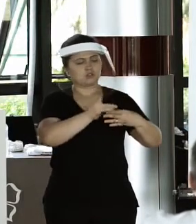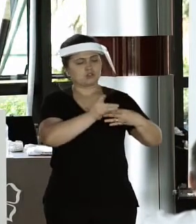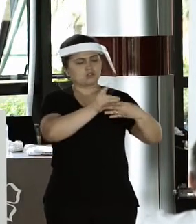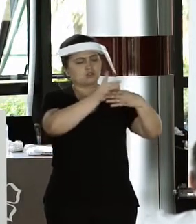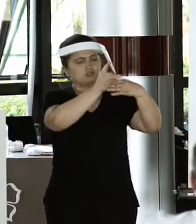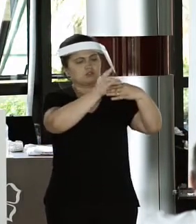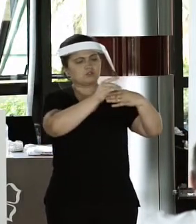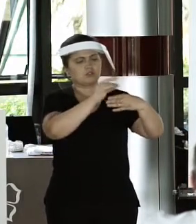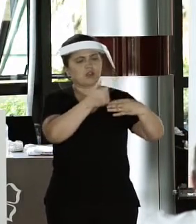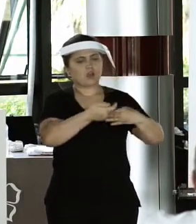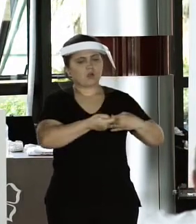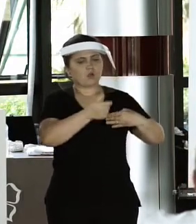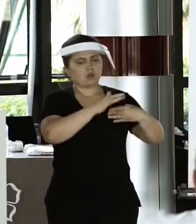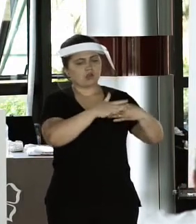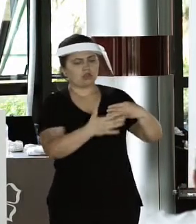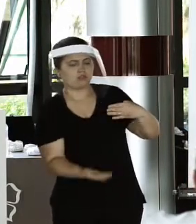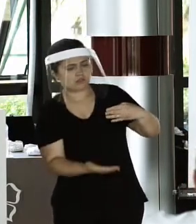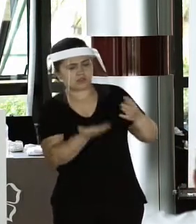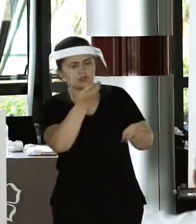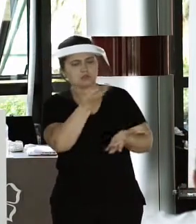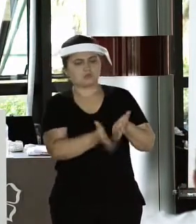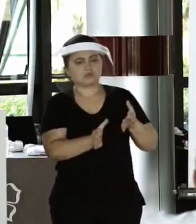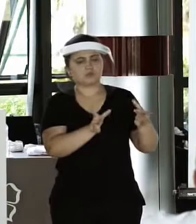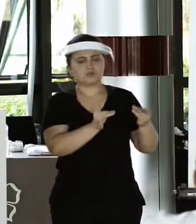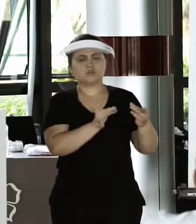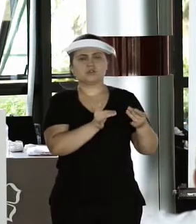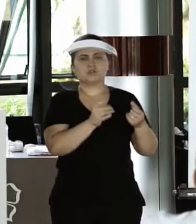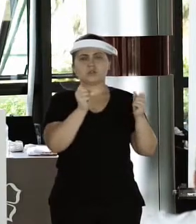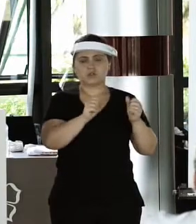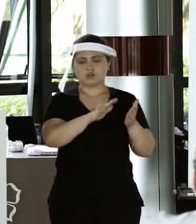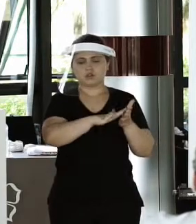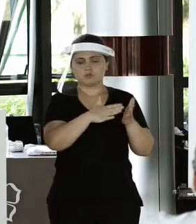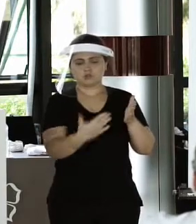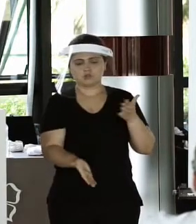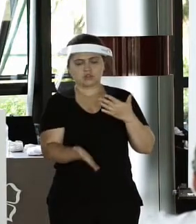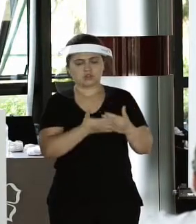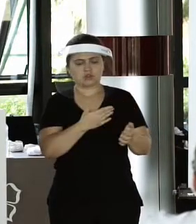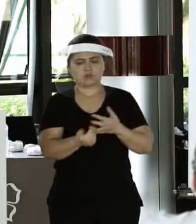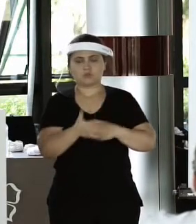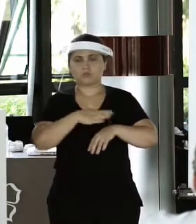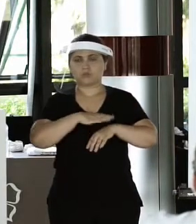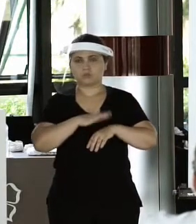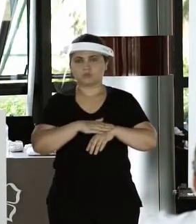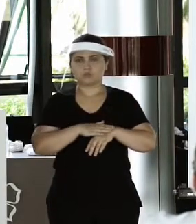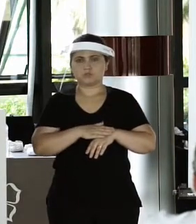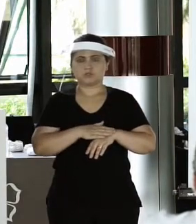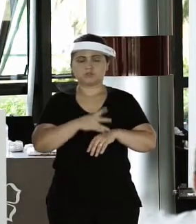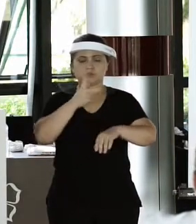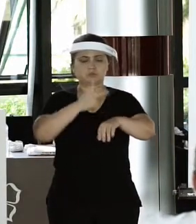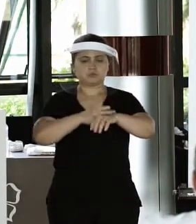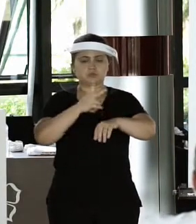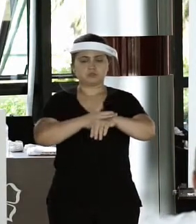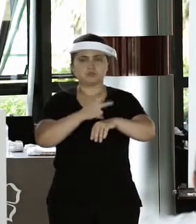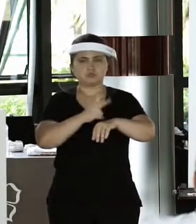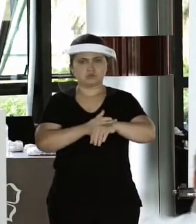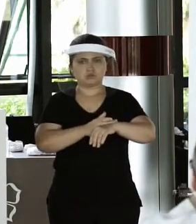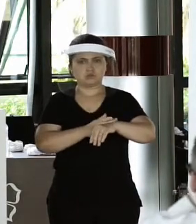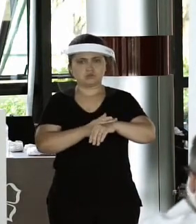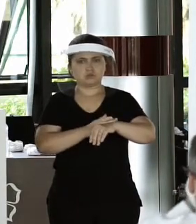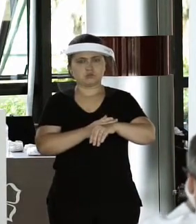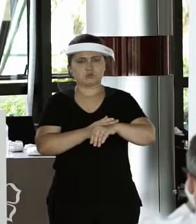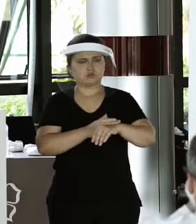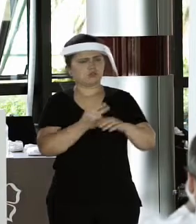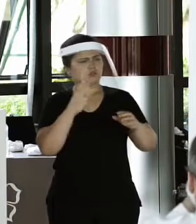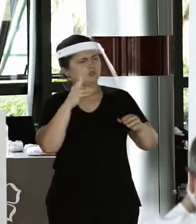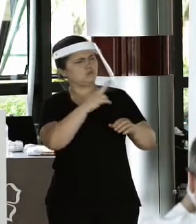está descolada. Ela perdeu a aderência. Ela pode cair a qualquer momento. 12:30.